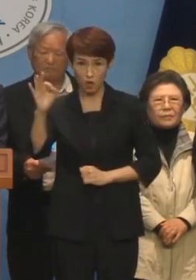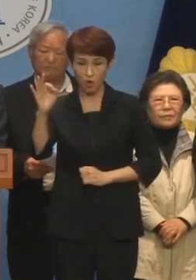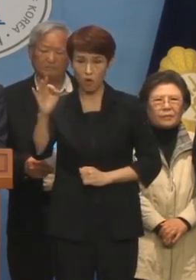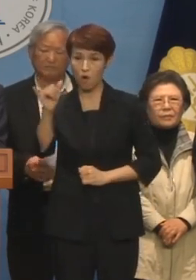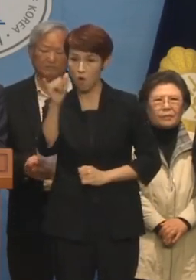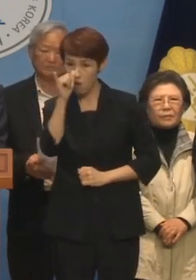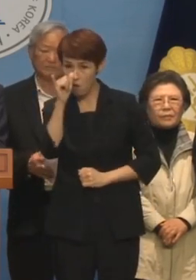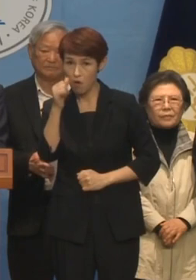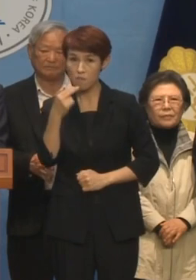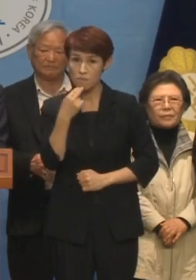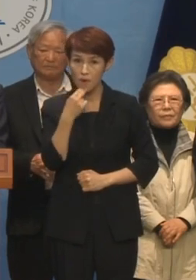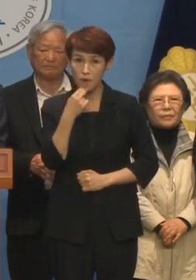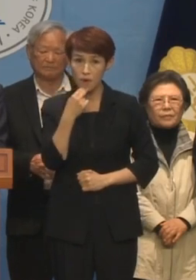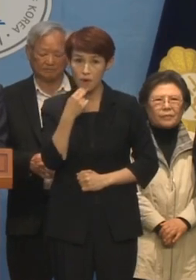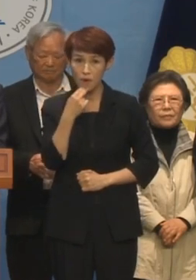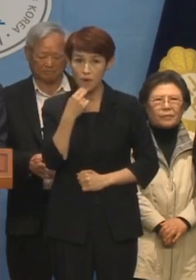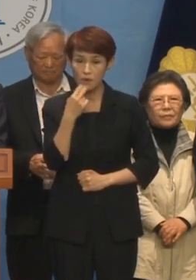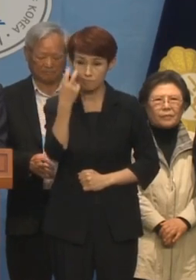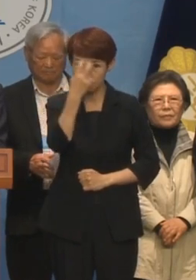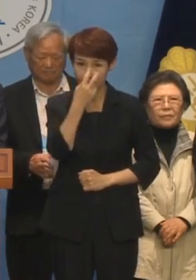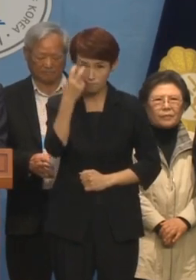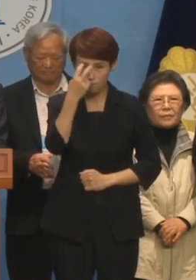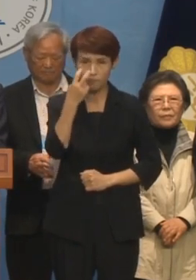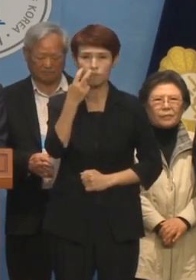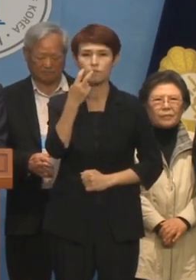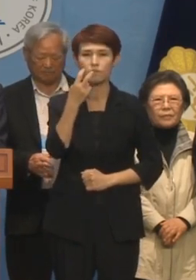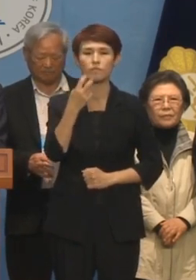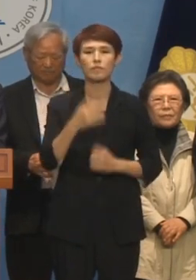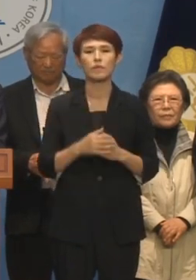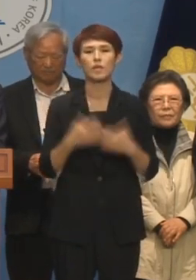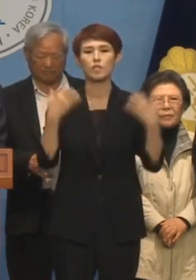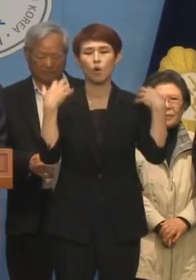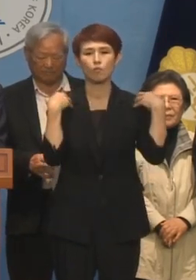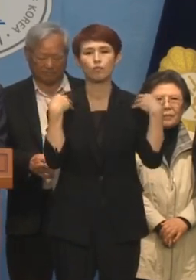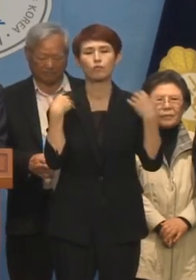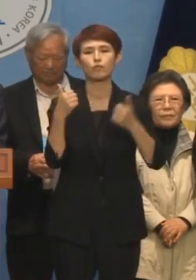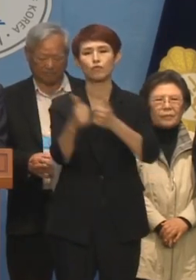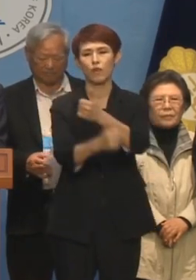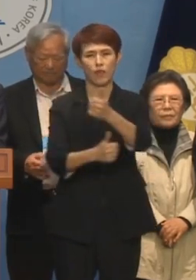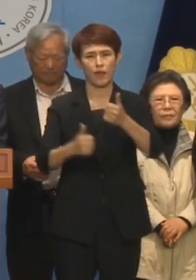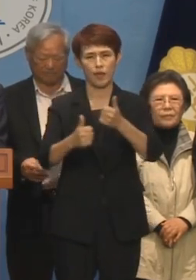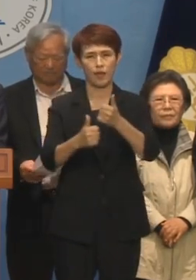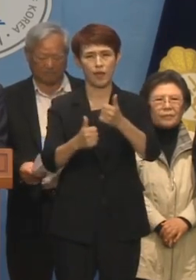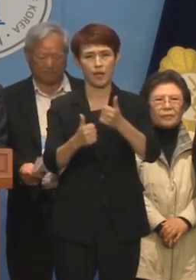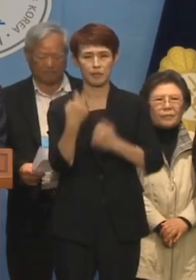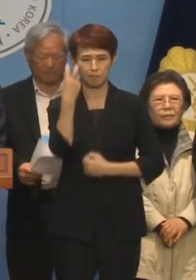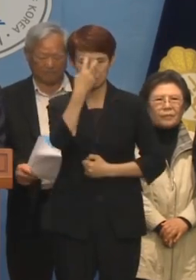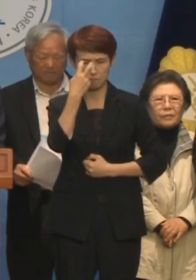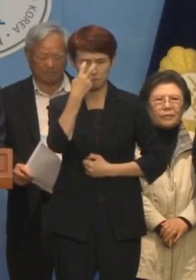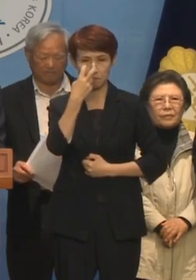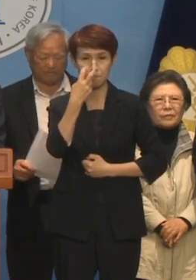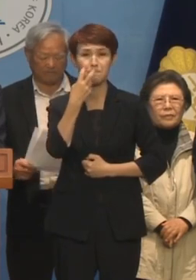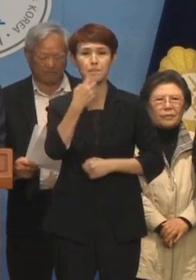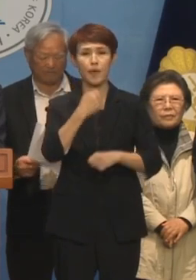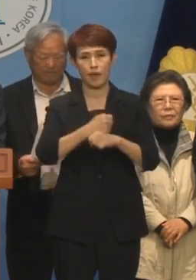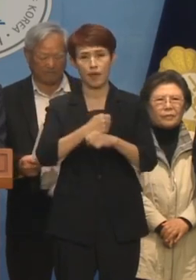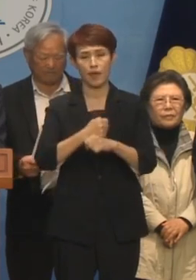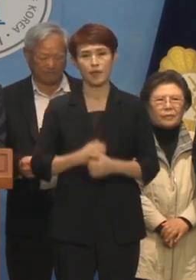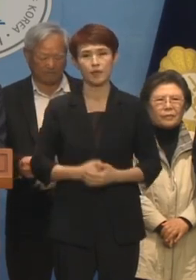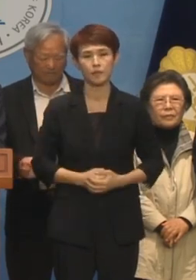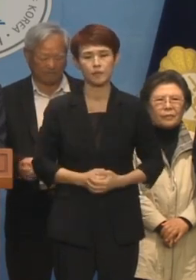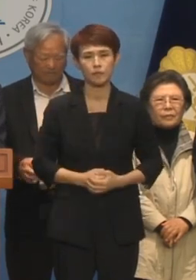인정되는지 여부는 반드시 정부 보훈심사위원회의 심의 의결을 거치도록